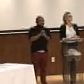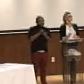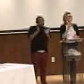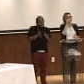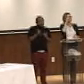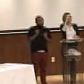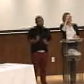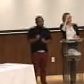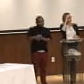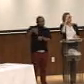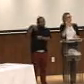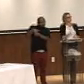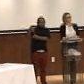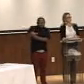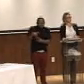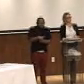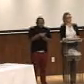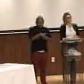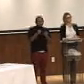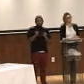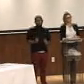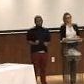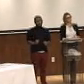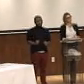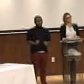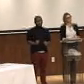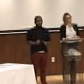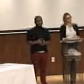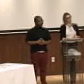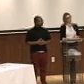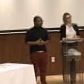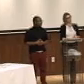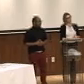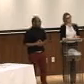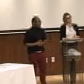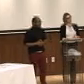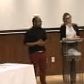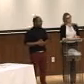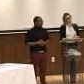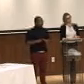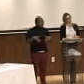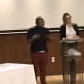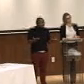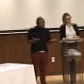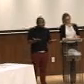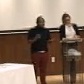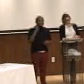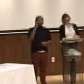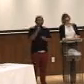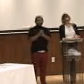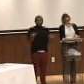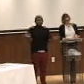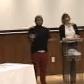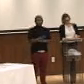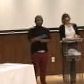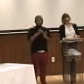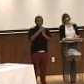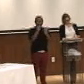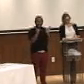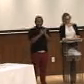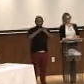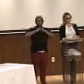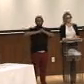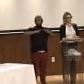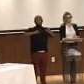outubro, que nós recebemos a instituição desse processo. Então, quando foi 5 anos de publicação do decreto, nós pudemos